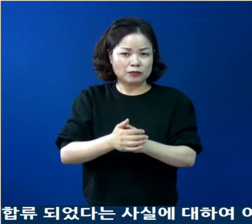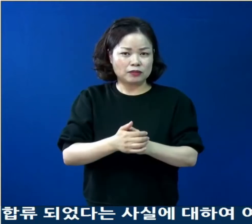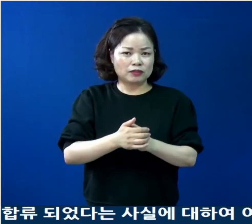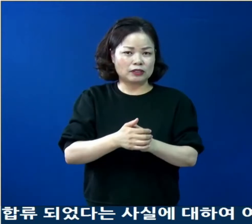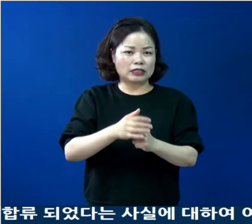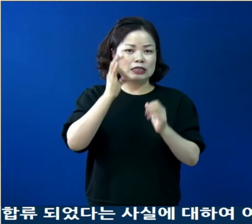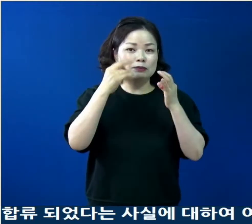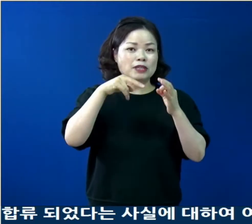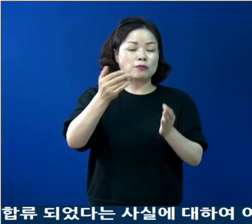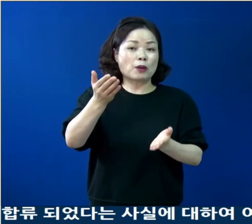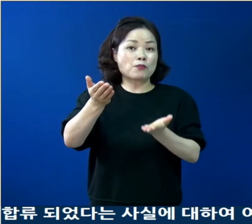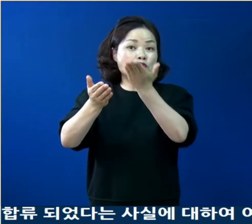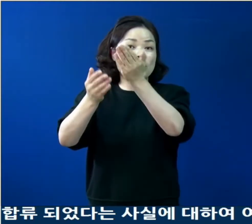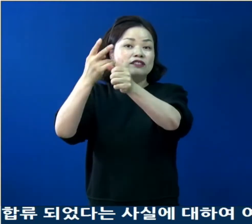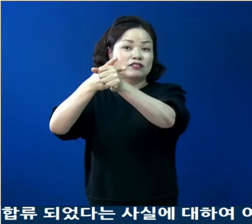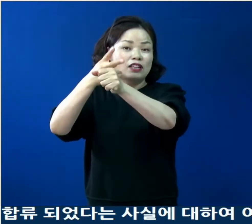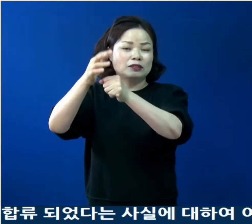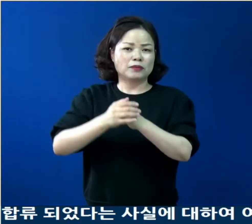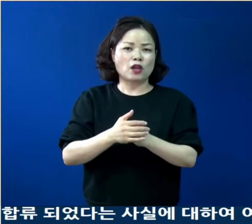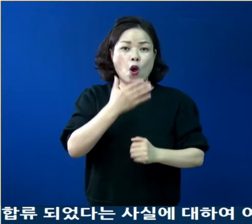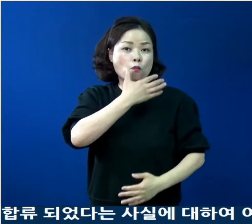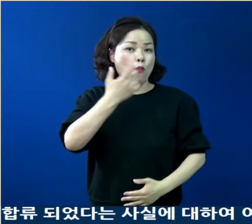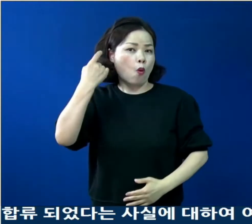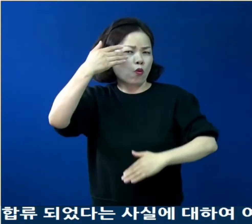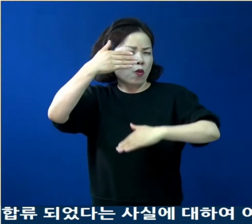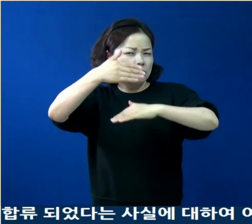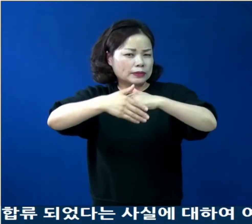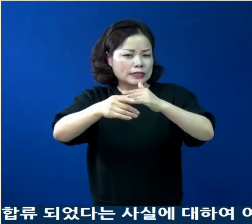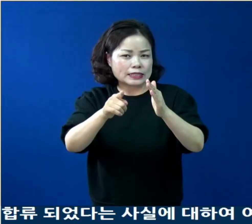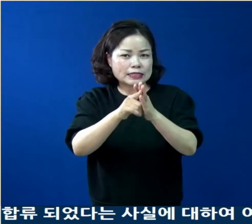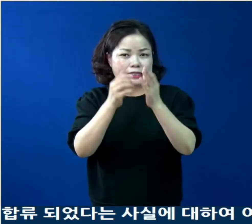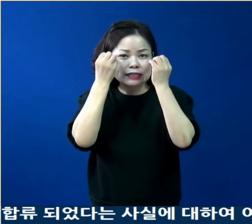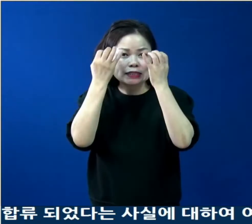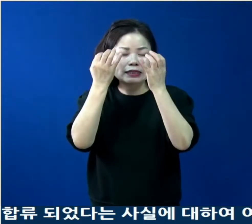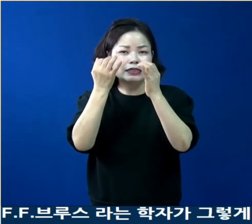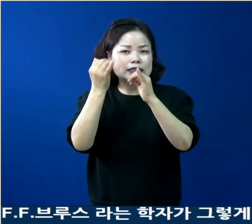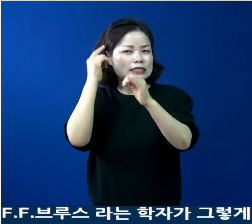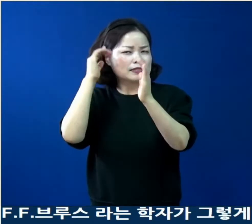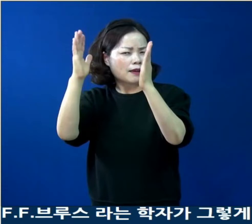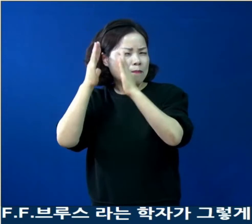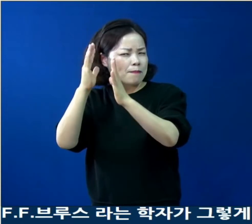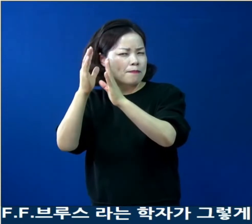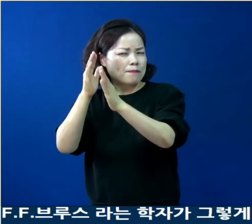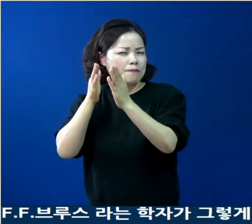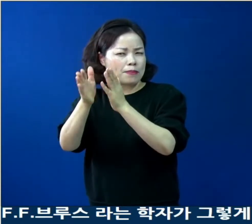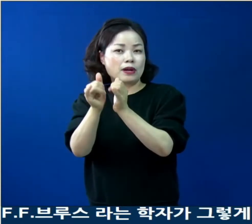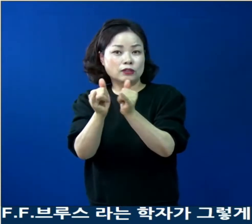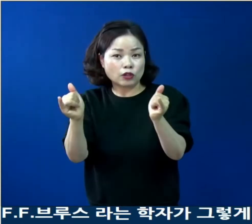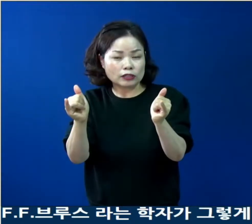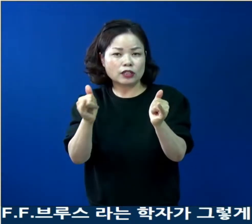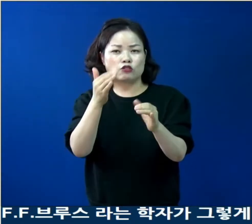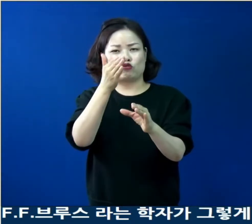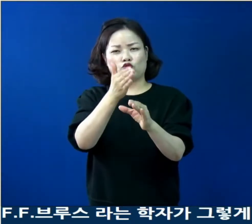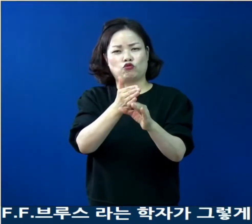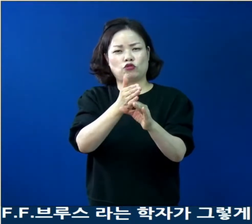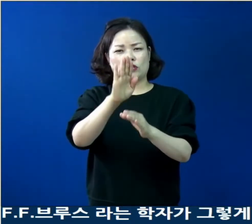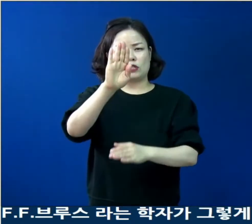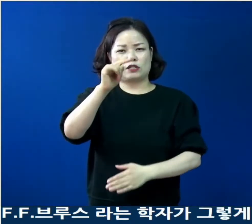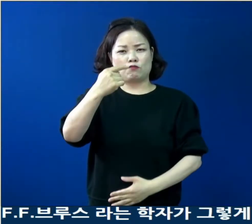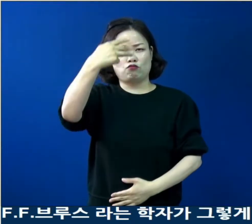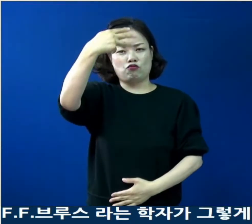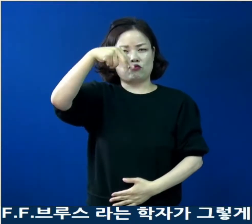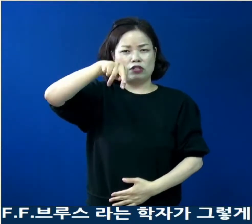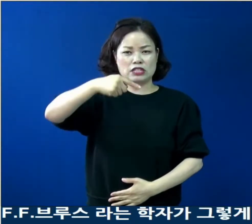한 제너레이션 윗분이고요. 복음주의 쪽에서 신약학 쪽에 영향력을 많이 미치는 교수들 중에 이